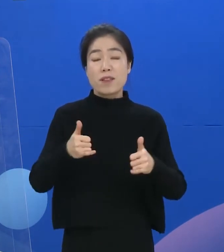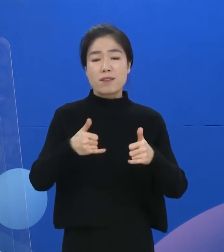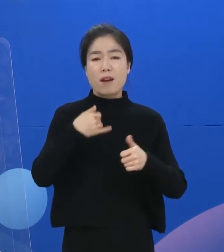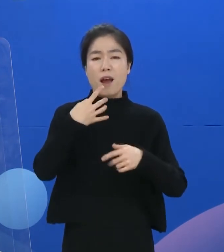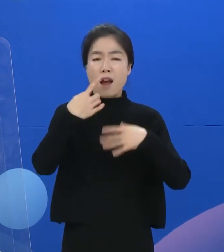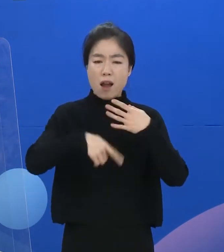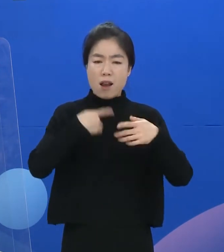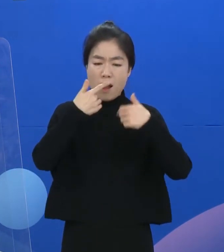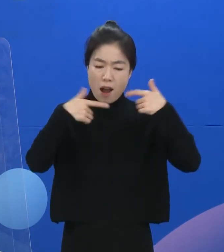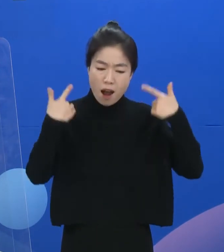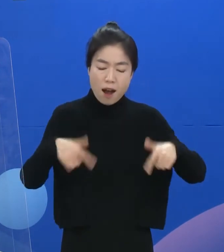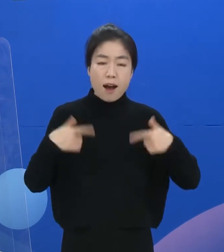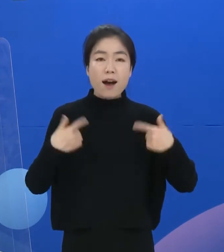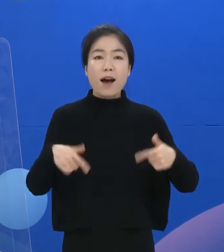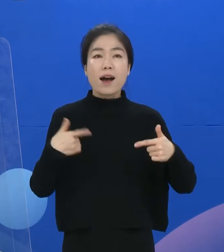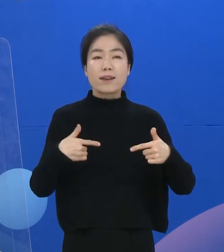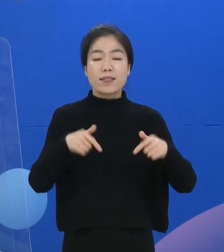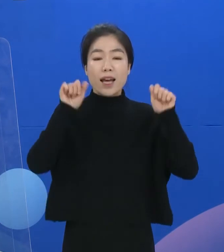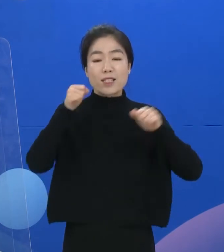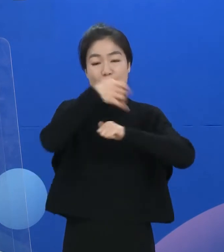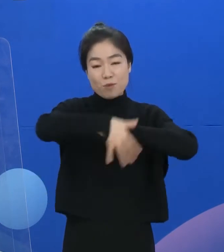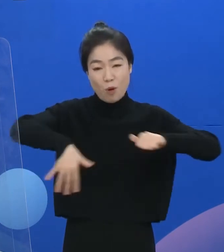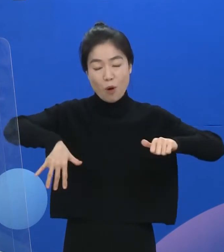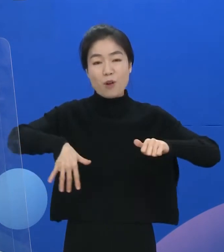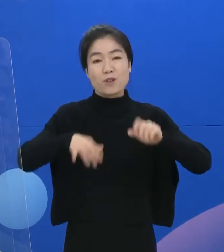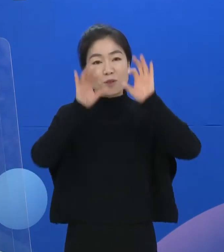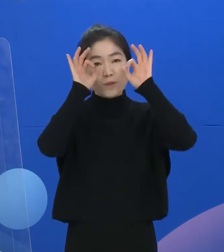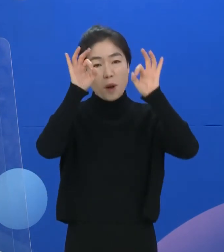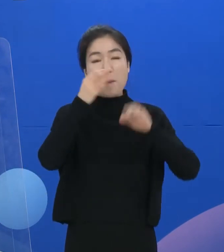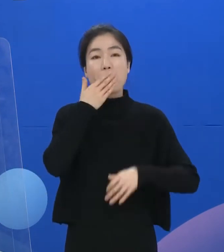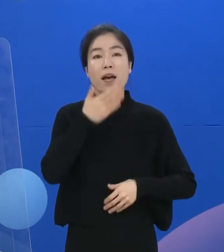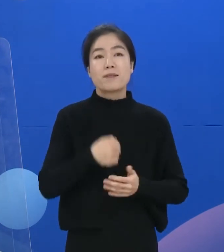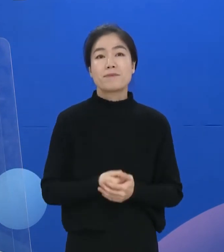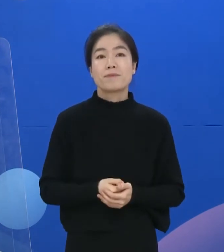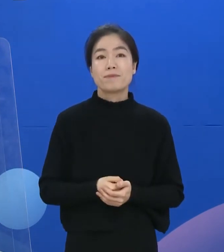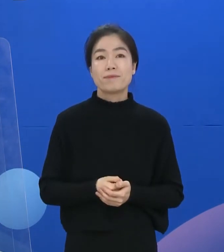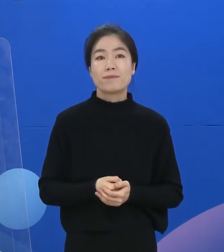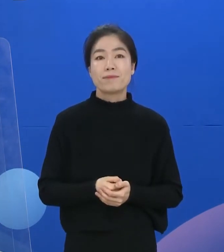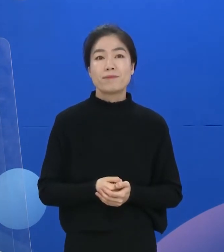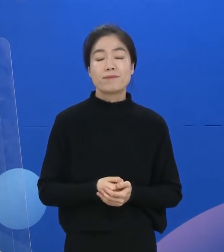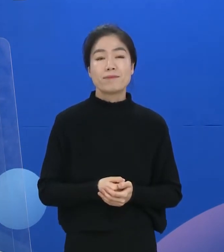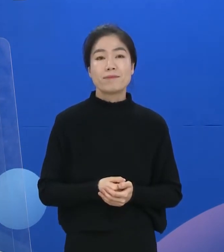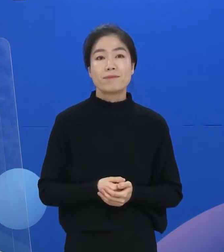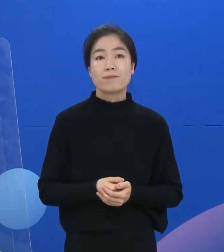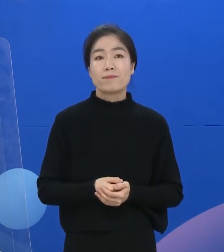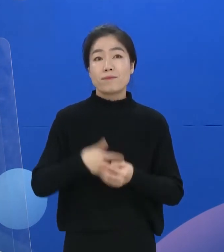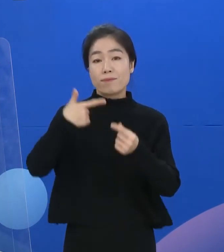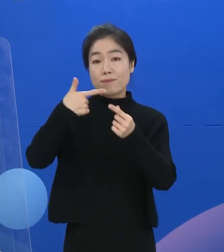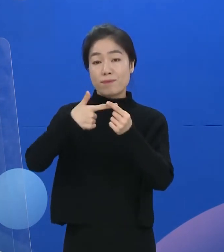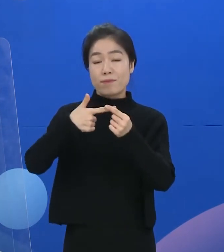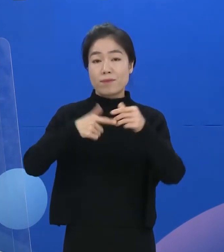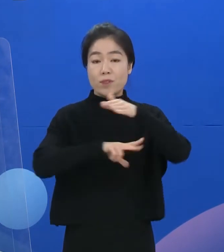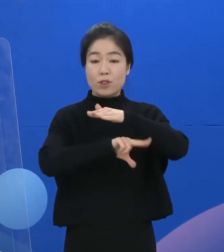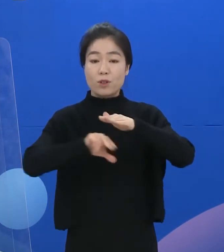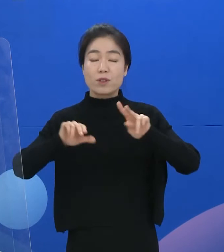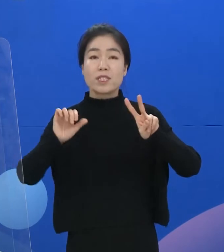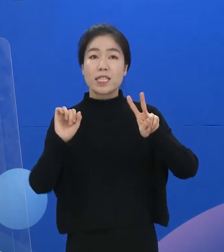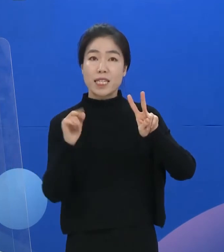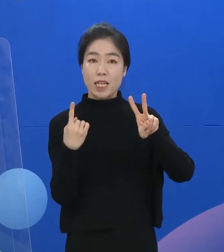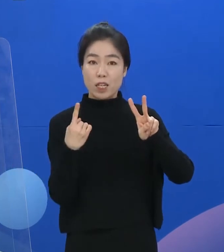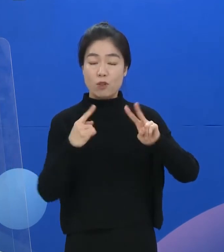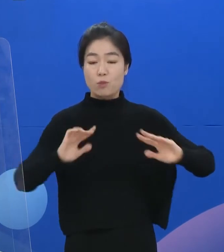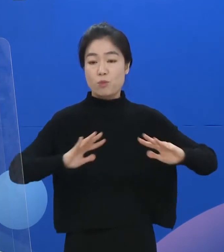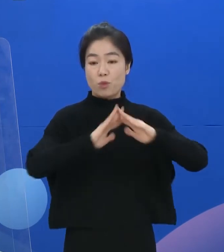AI 페퍼스 유치로 우리 시민들이 사시사철 프로 스포츠를 즐길 수 있게 되었습니다